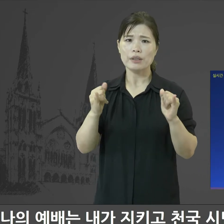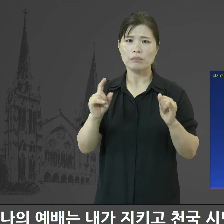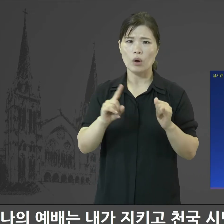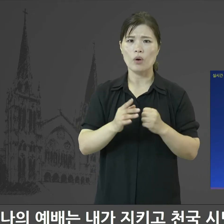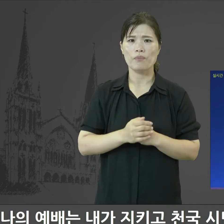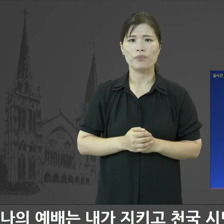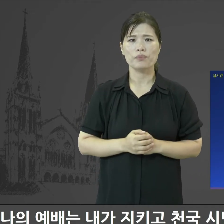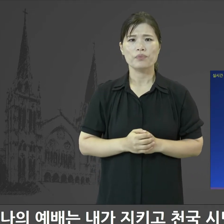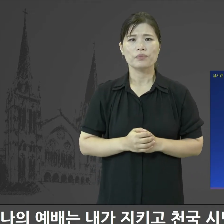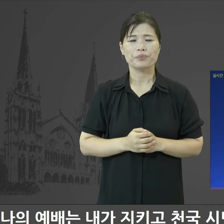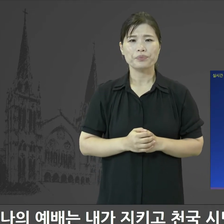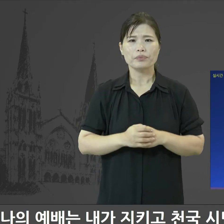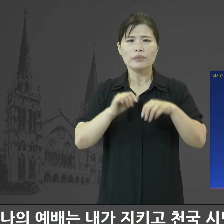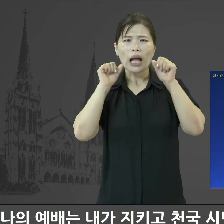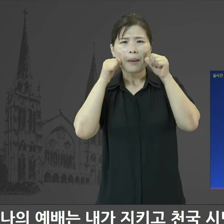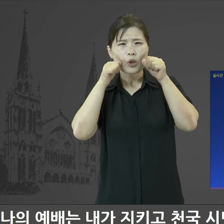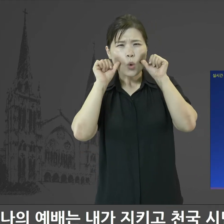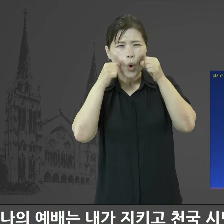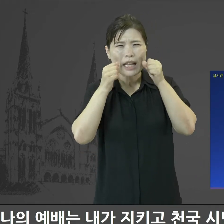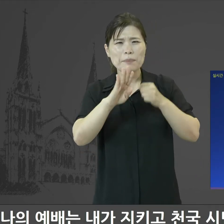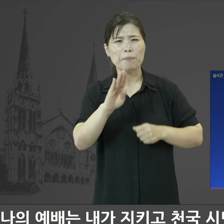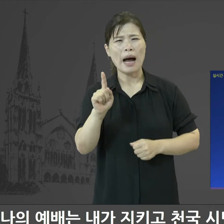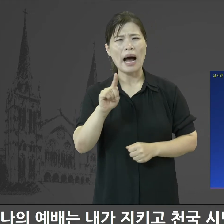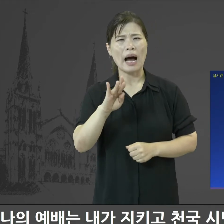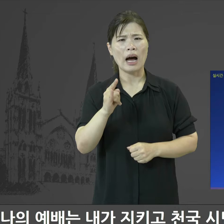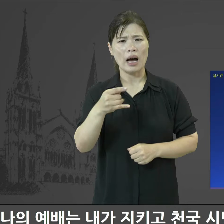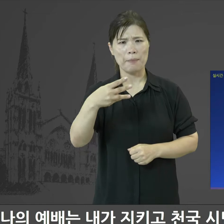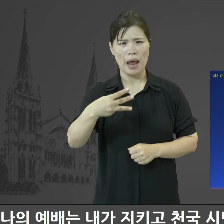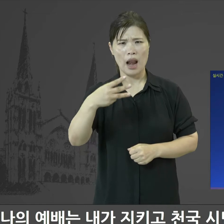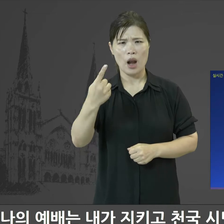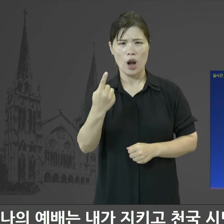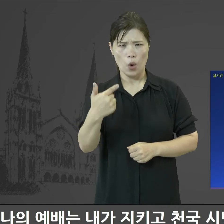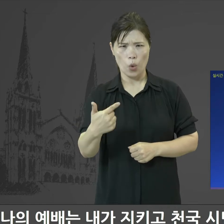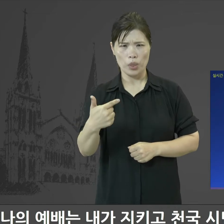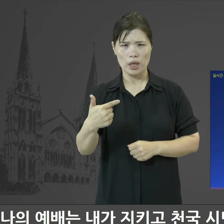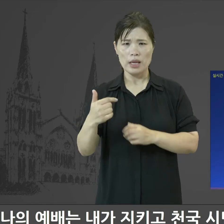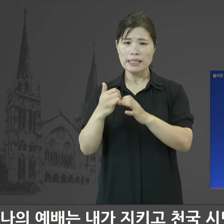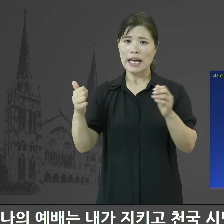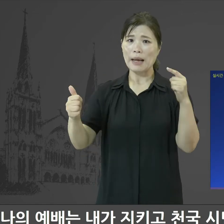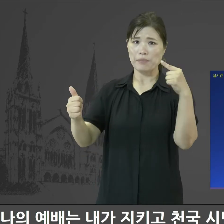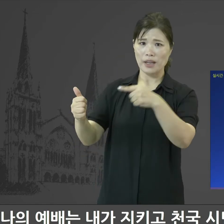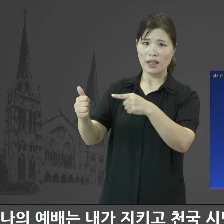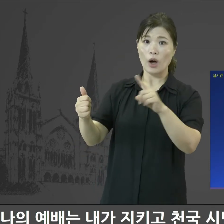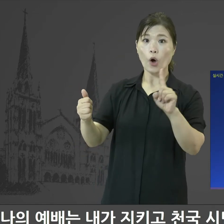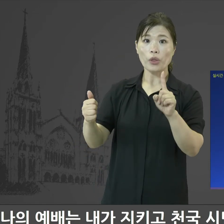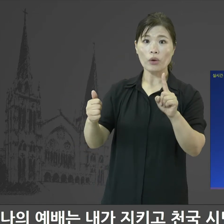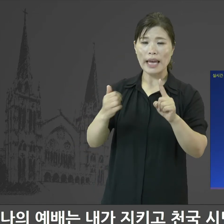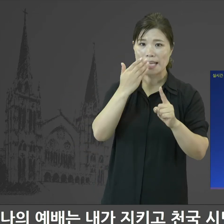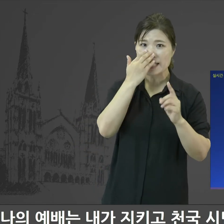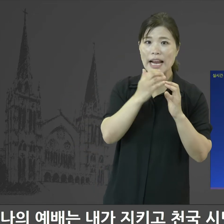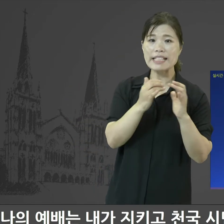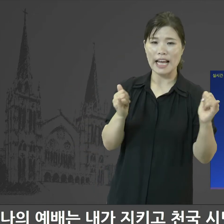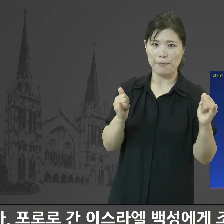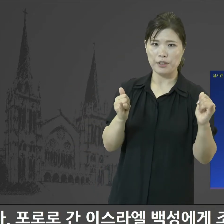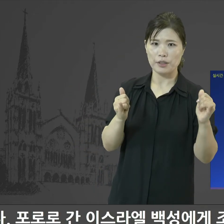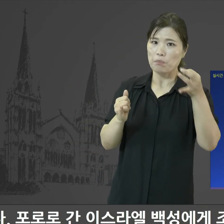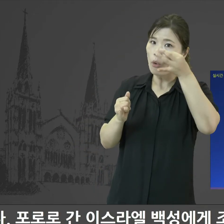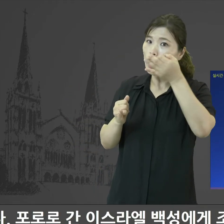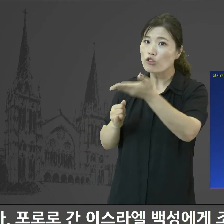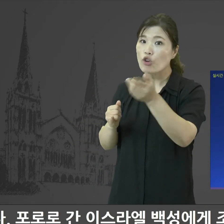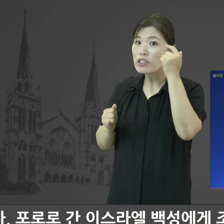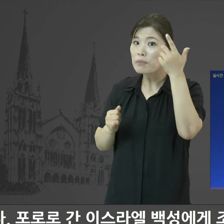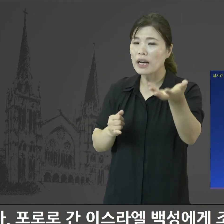기쁘게 해보라고 조롱하는 바벨론 사람들에게 어떤 모습을 보여주었는지 여러분 혹시 아십니까? 시편